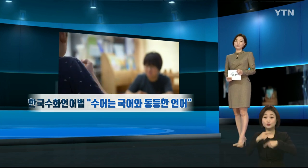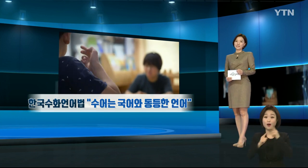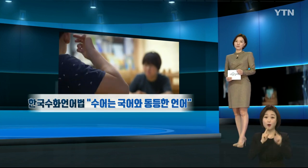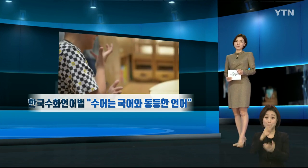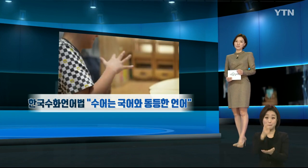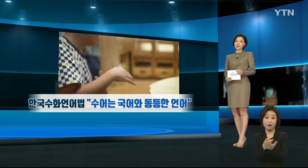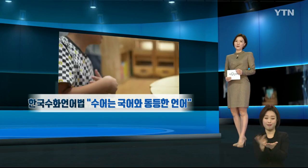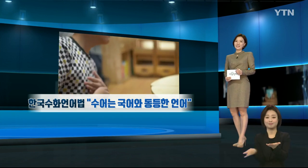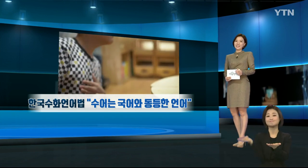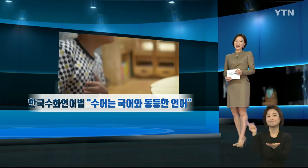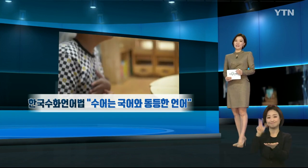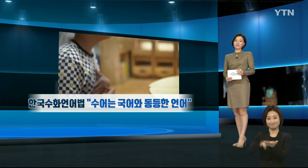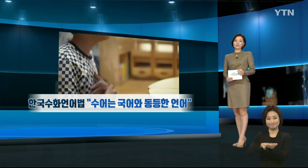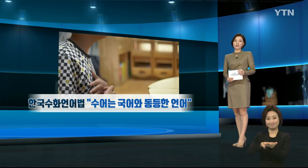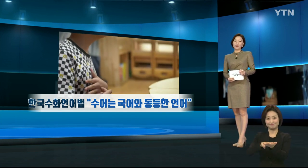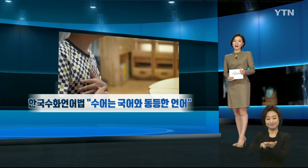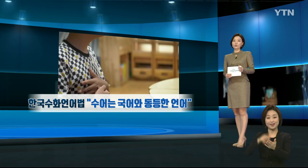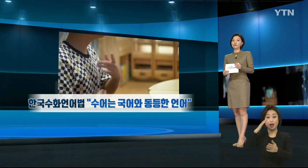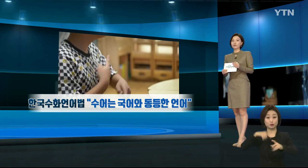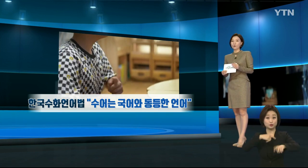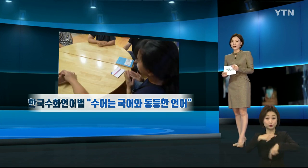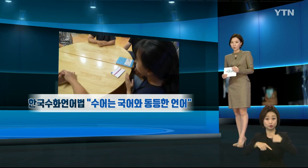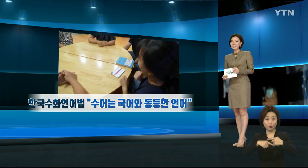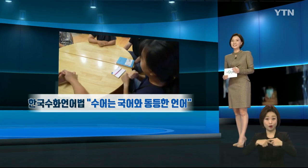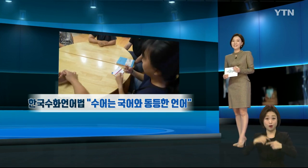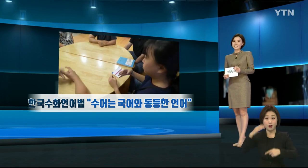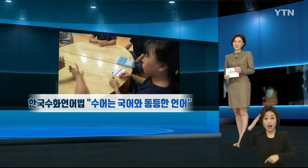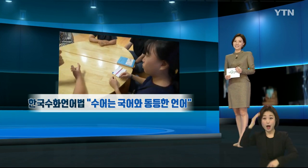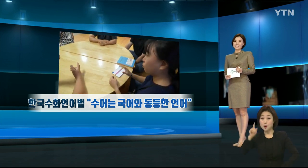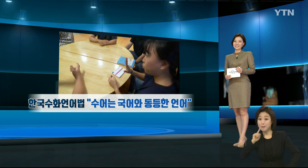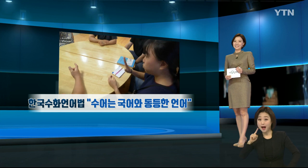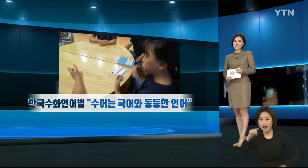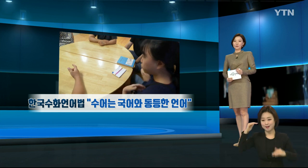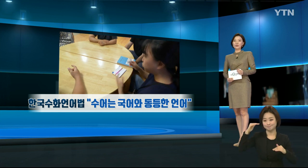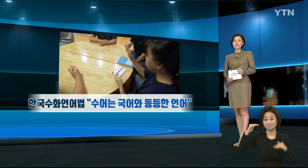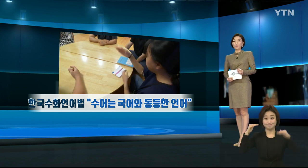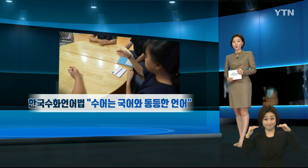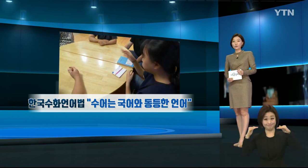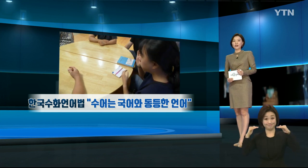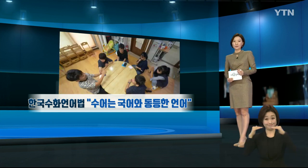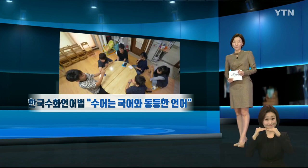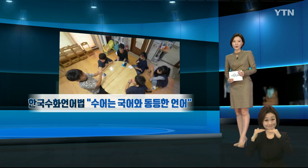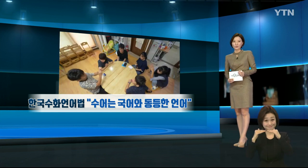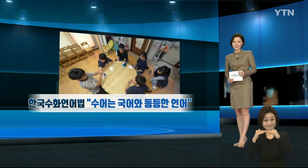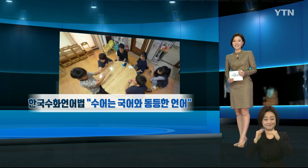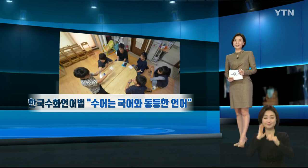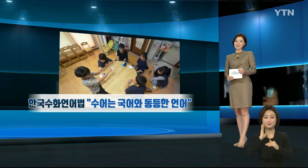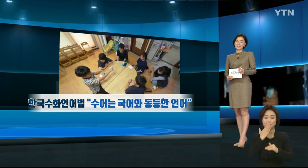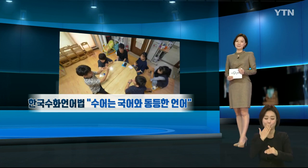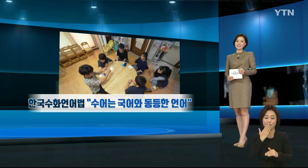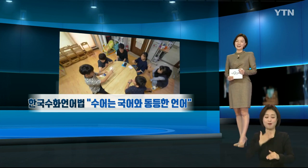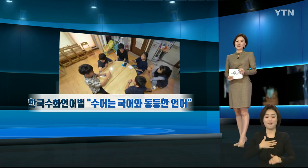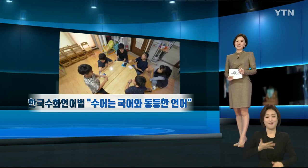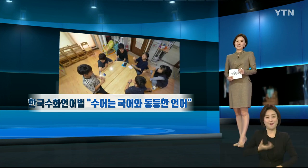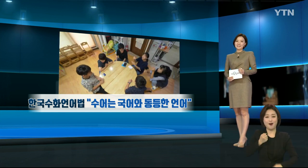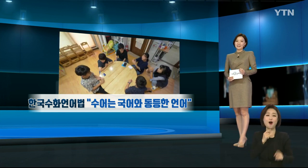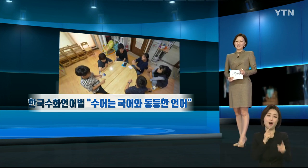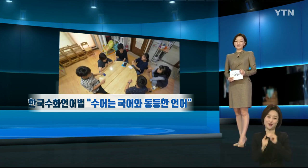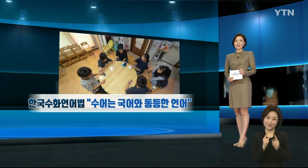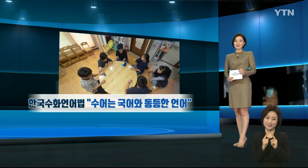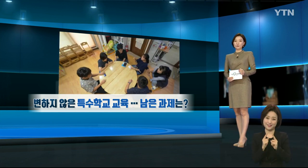수어 언어법이 시행되면서 한국 수어가 국어와 동등한 자격을 가진 농인의 고유한 언어로